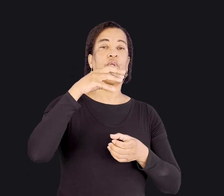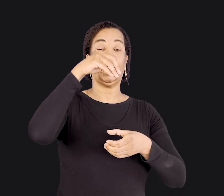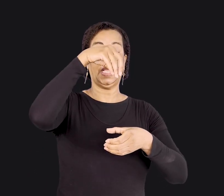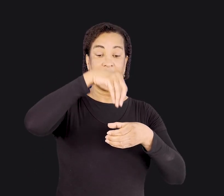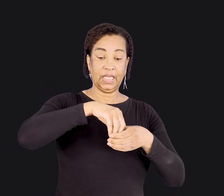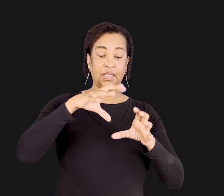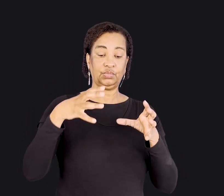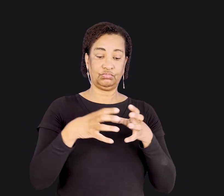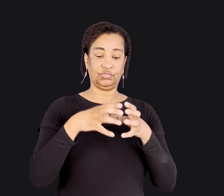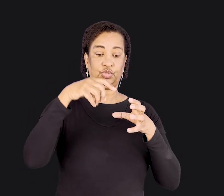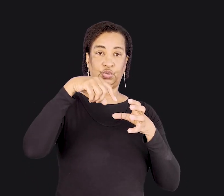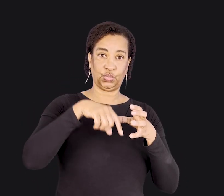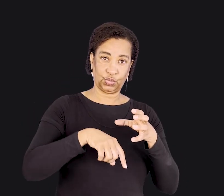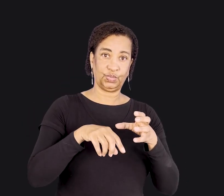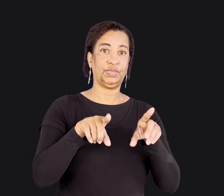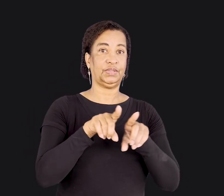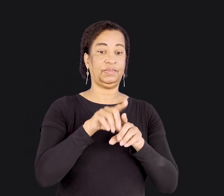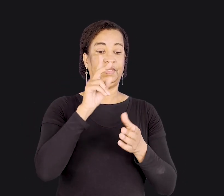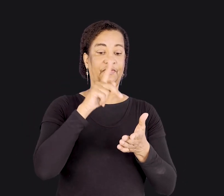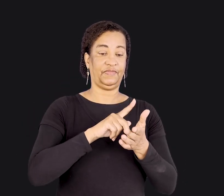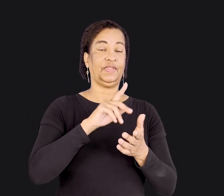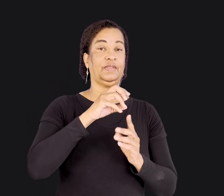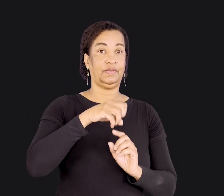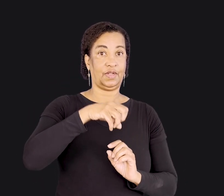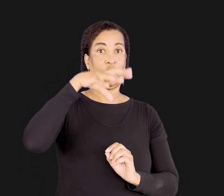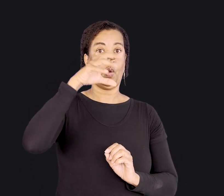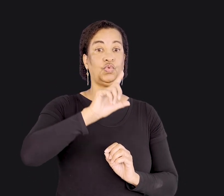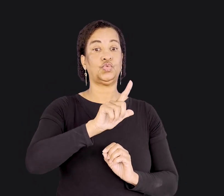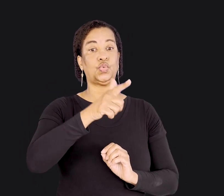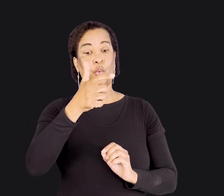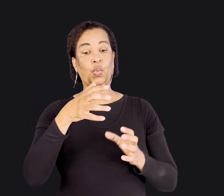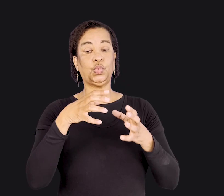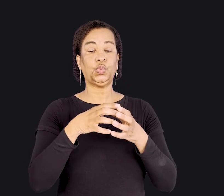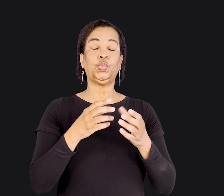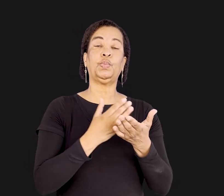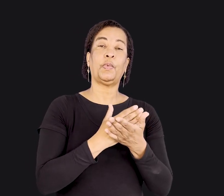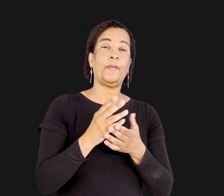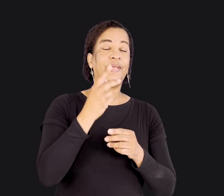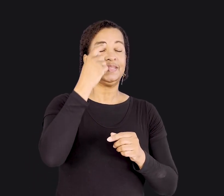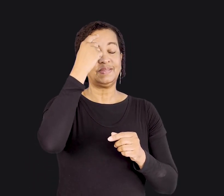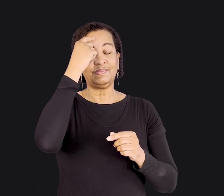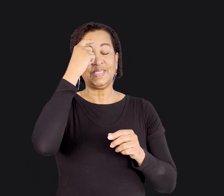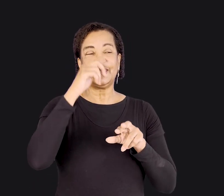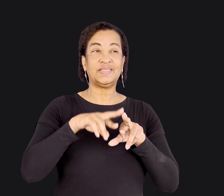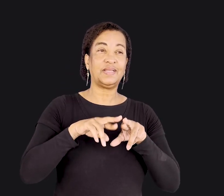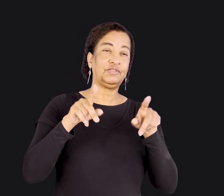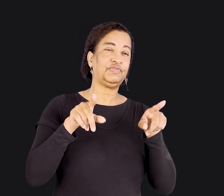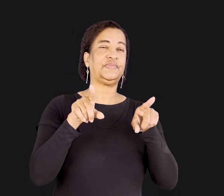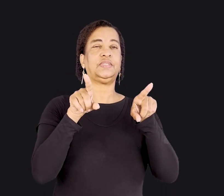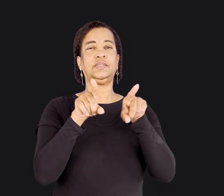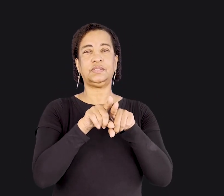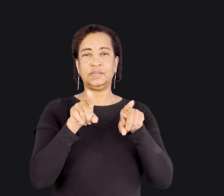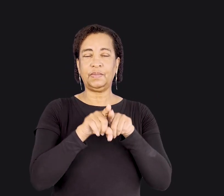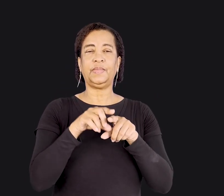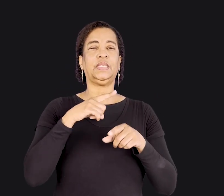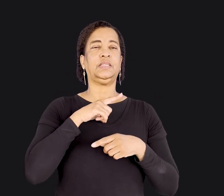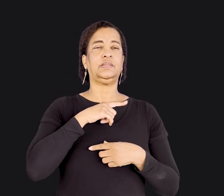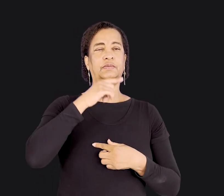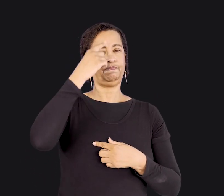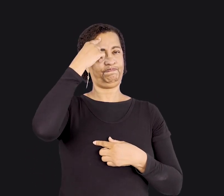Dentro dessa igreja, a Igreja da Verdadeira Luz, um grupo de pessoas começa a pensar um pouco diferente e a ter